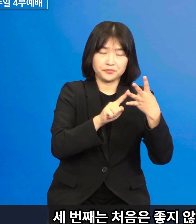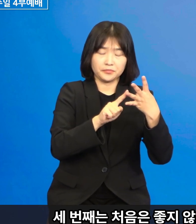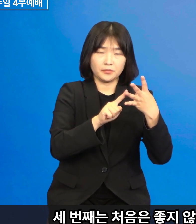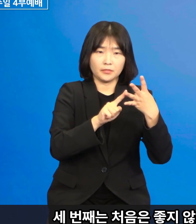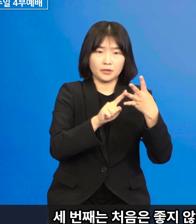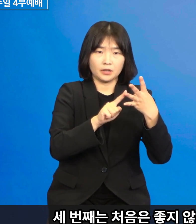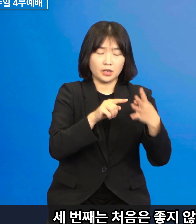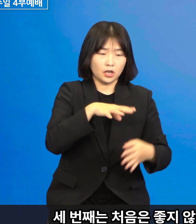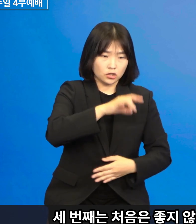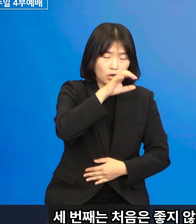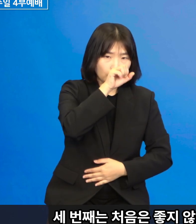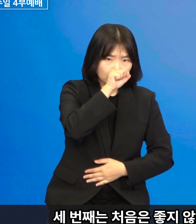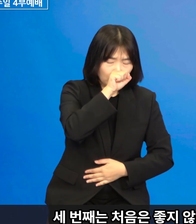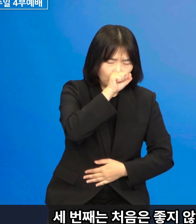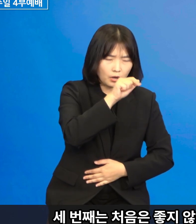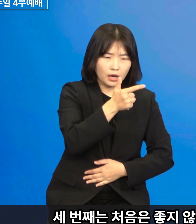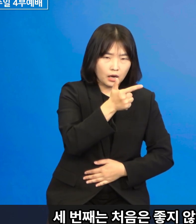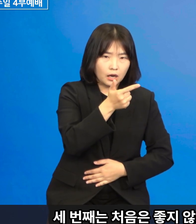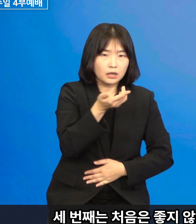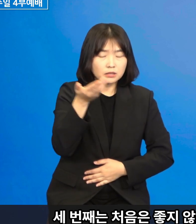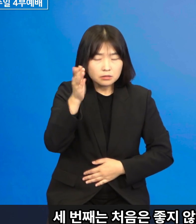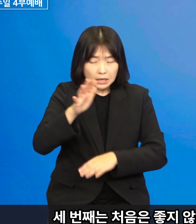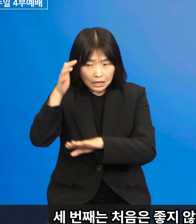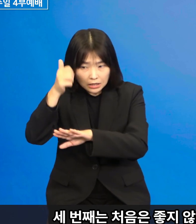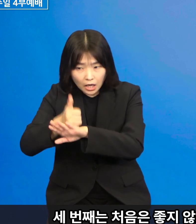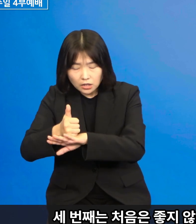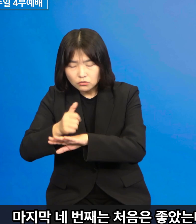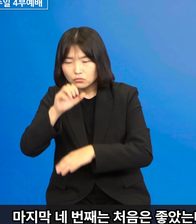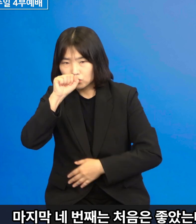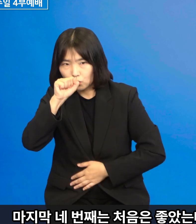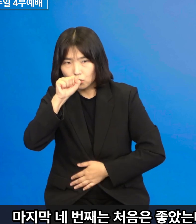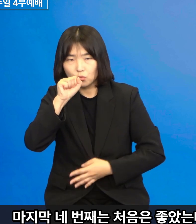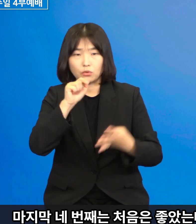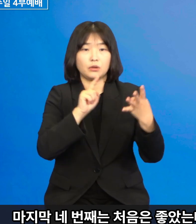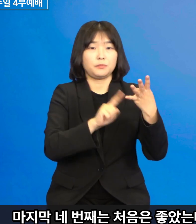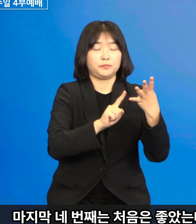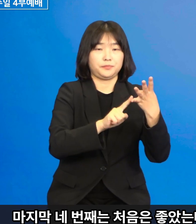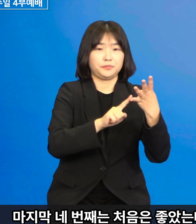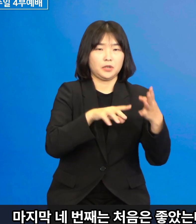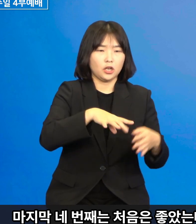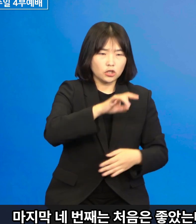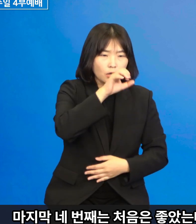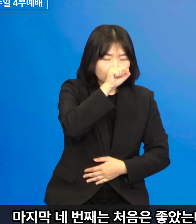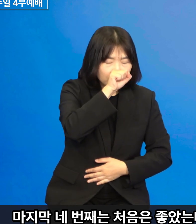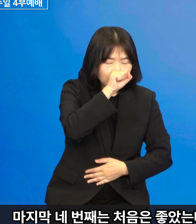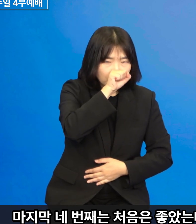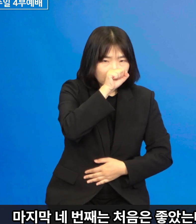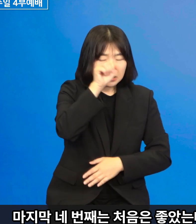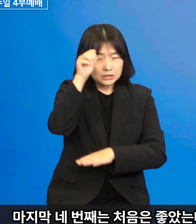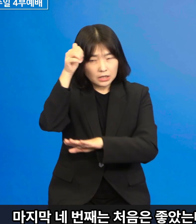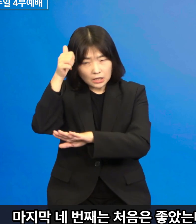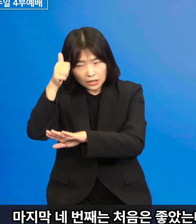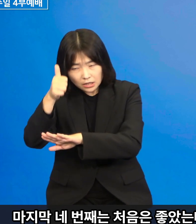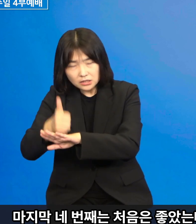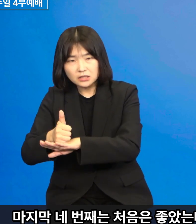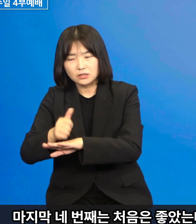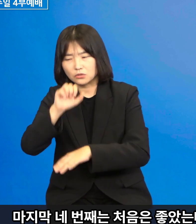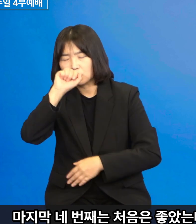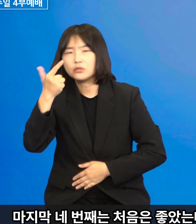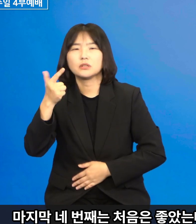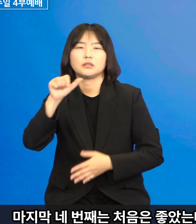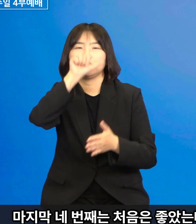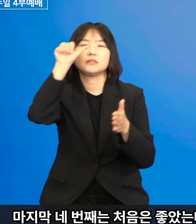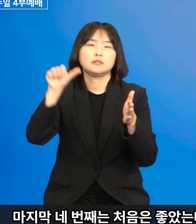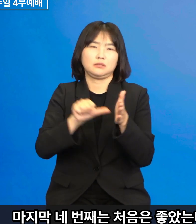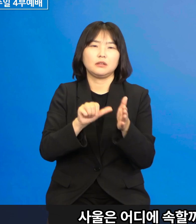번째는 처음은 좋지 않았는데 나중이 좋은 인생이 있고, 마지막 네 번째는 처음은 좋았는데 마지막이 좋지 않은